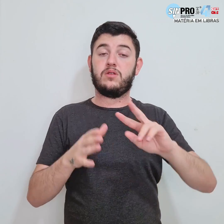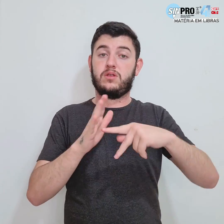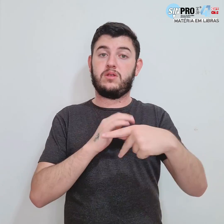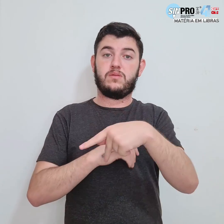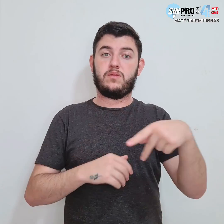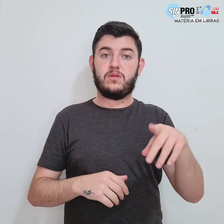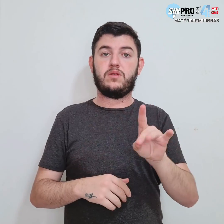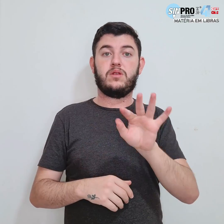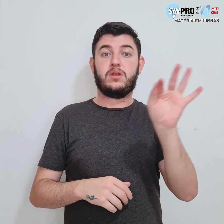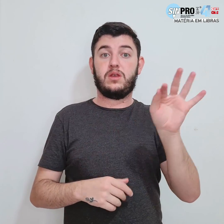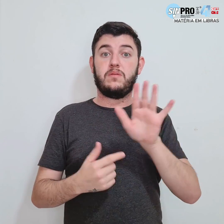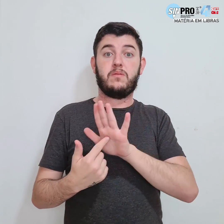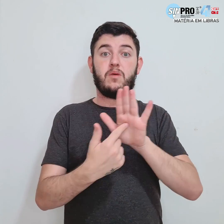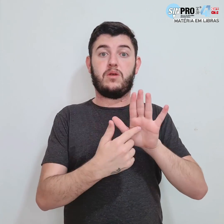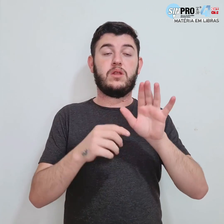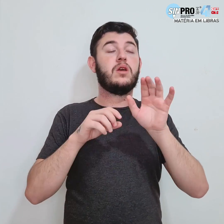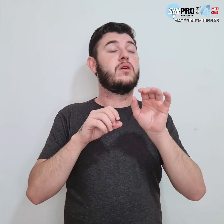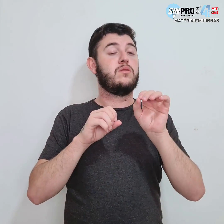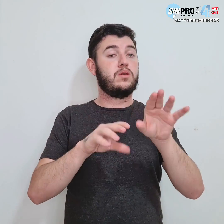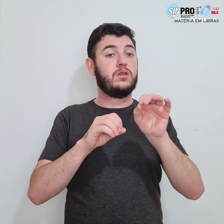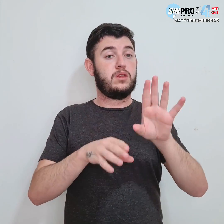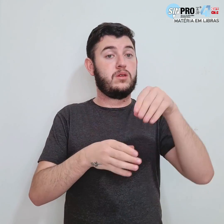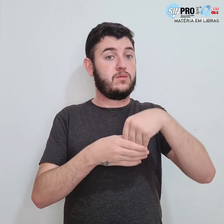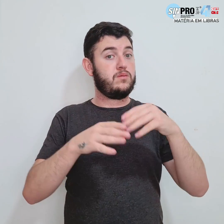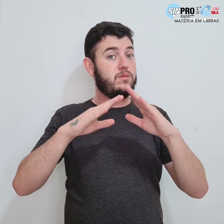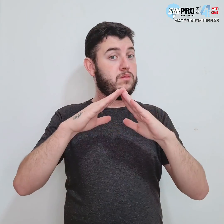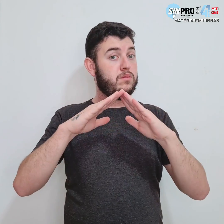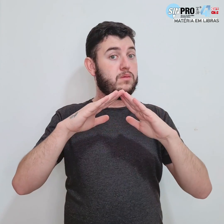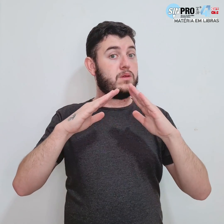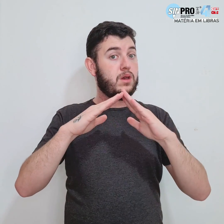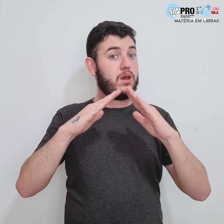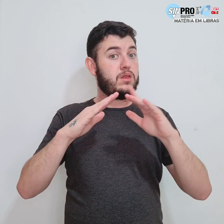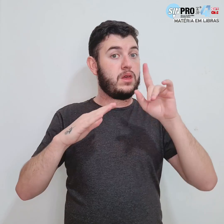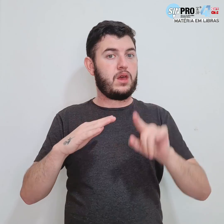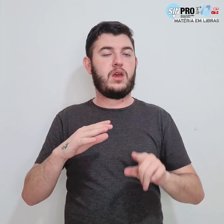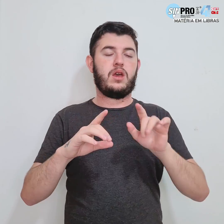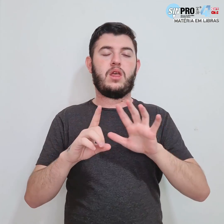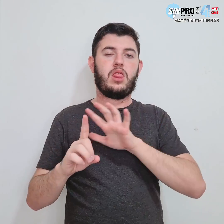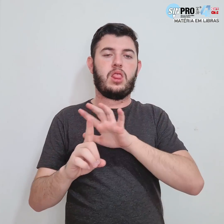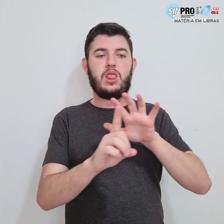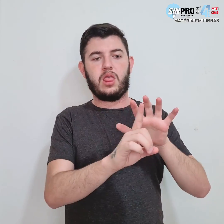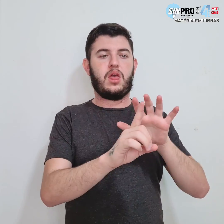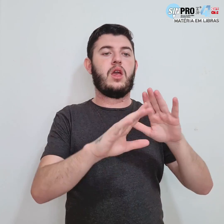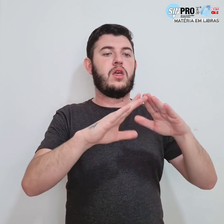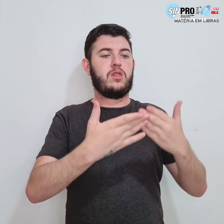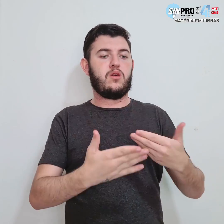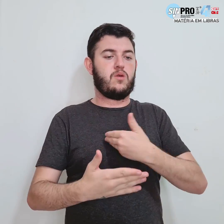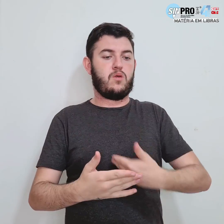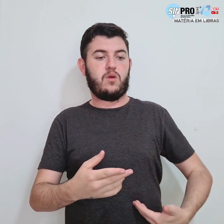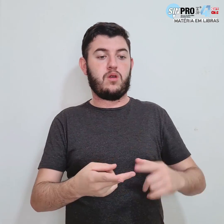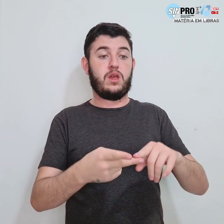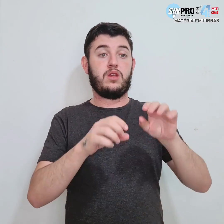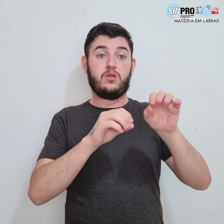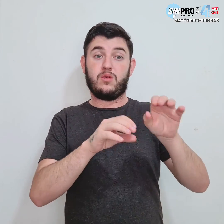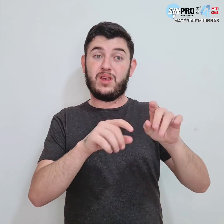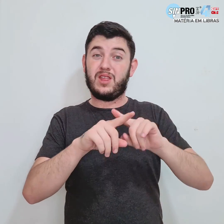do Simpro-DF tem mostrado que o ensino domiciliar é um grave ataque à educação, à escola pública